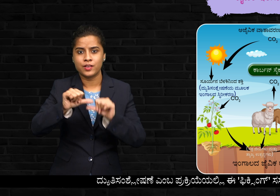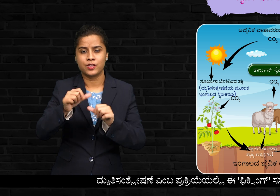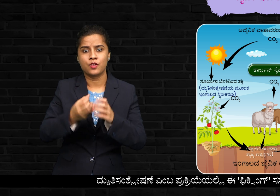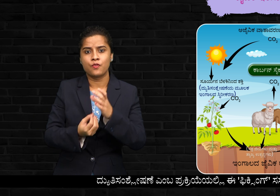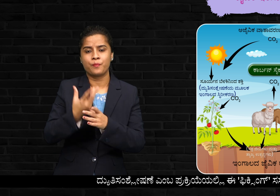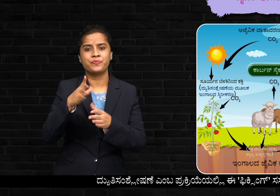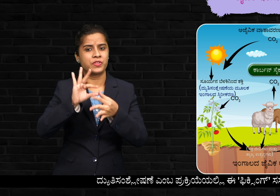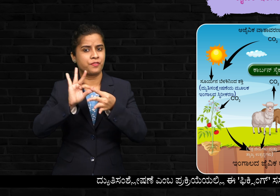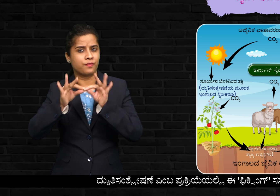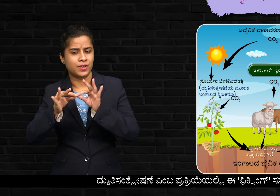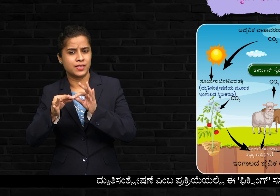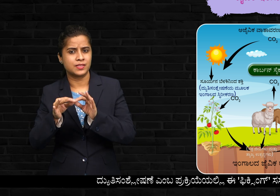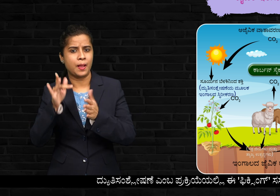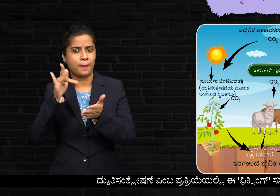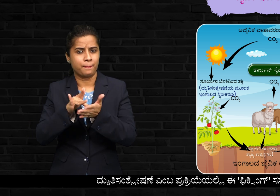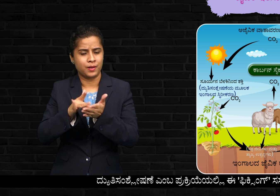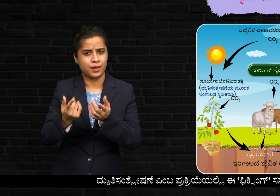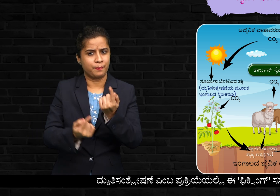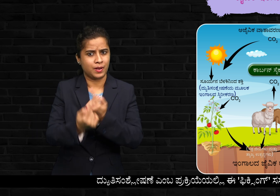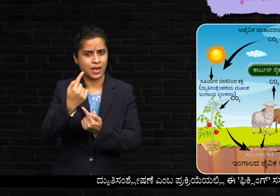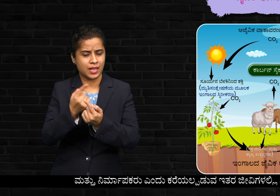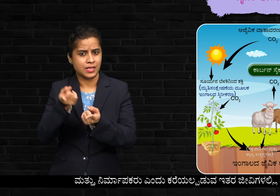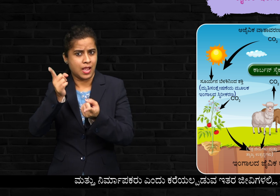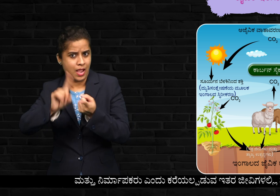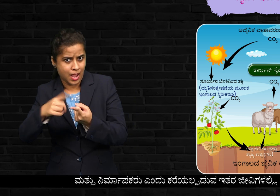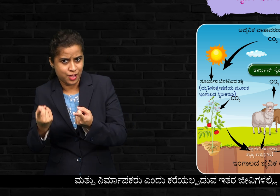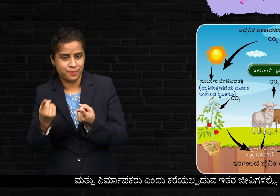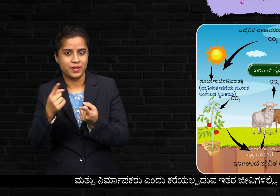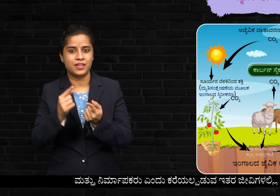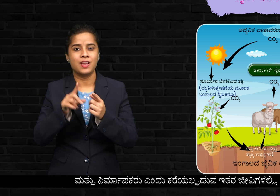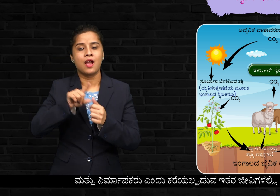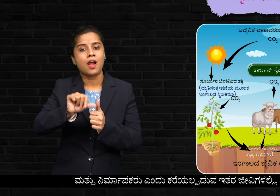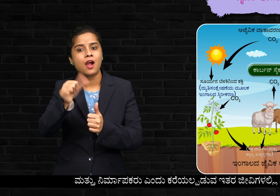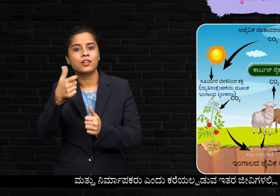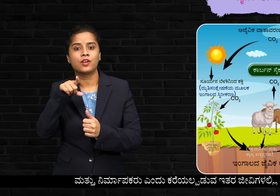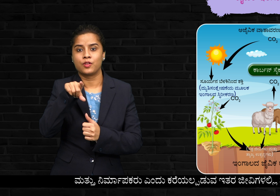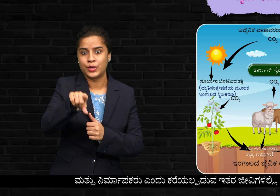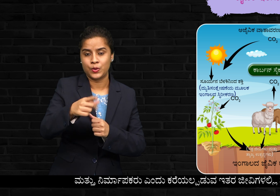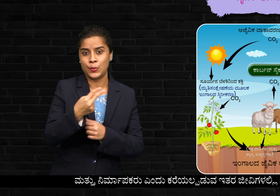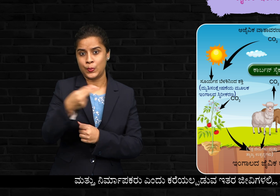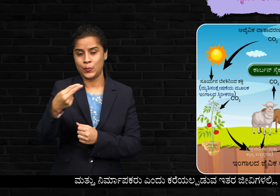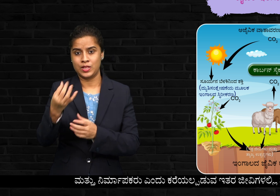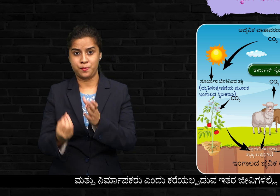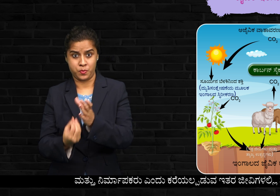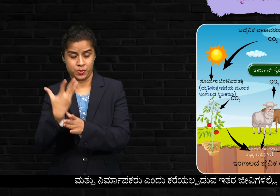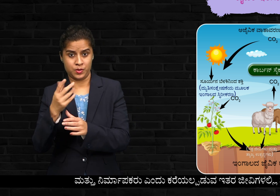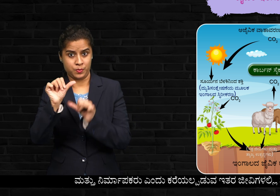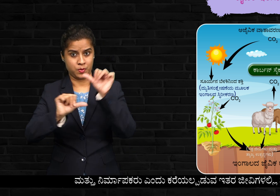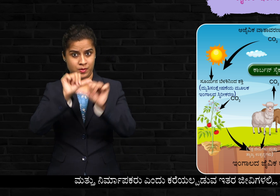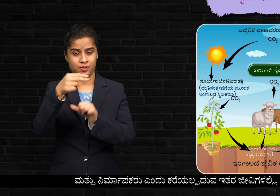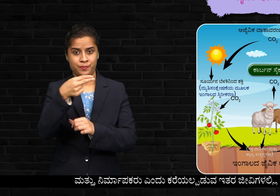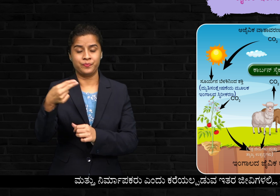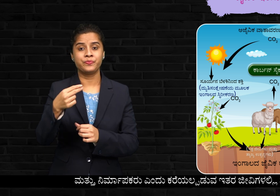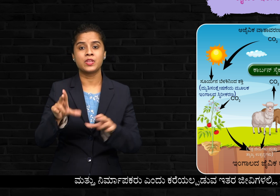ದ್ಯುತಿ ಸಂಶ್ಲೇಷಣೆ ಎಂಬ ಪ್ರಕ್ರಿಯೆಯಲ್ಲಿ ಈ ಫಿಕ್ಸಿಂಗ್ ಸಸ್ಯಗಳು ಮತ್ತು ನಿರ್ಮಾಪಕರು ಎಂದು ಕರೆಯಲ್ಪಡುವ ಇತರ ಜೀವಿಗಳಲ್ಲಿ ನಡೆಯುತ್ತದೆ.